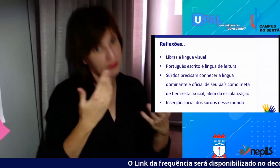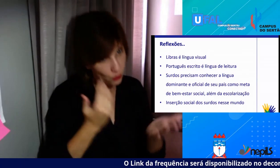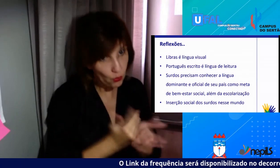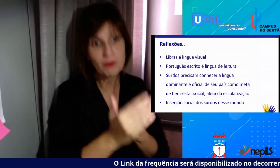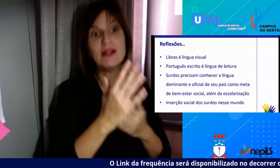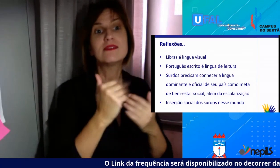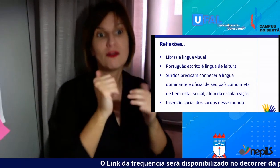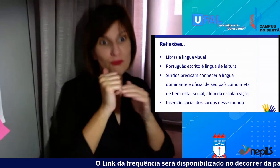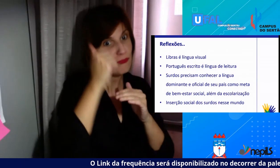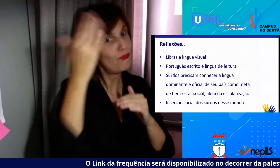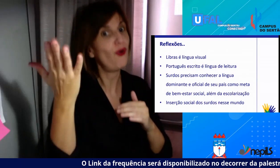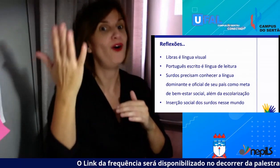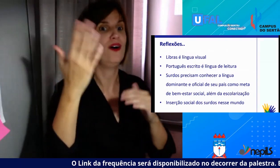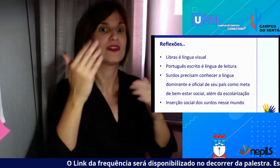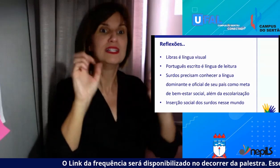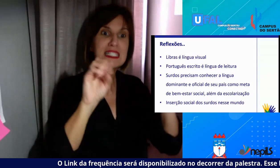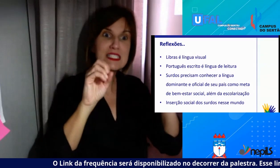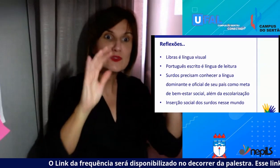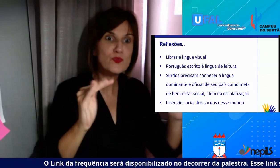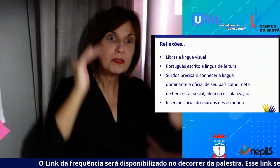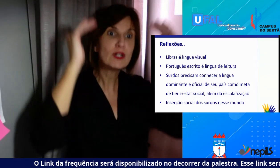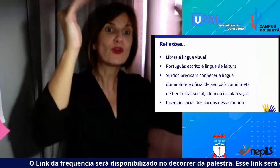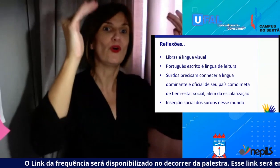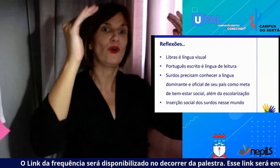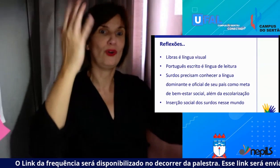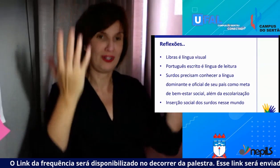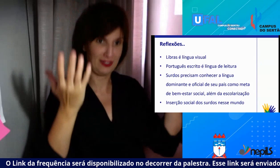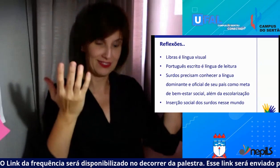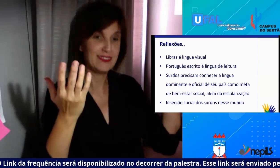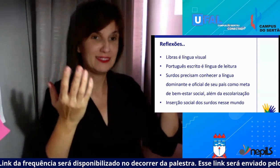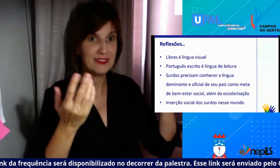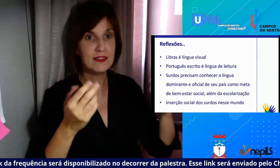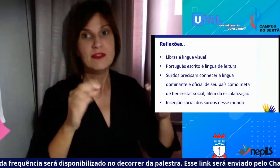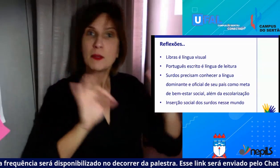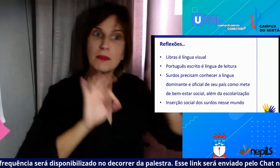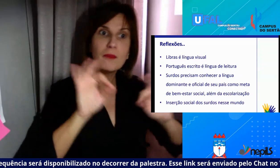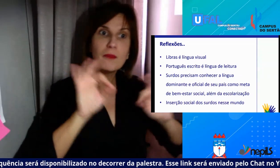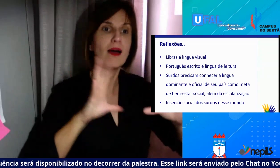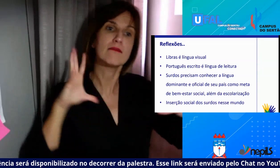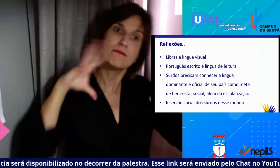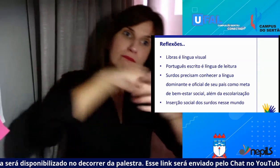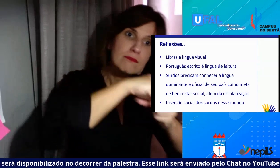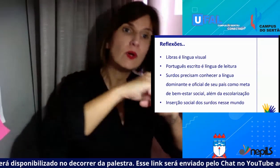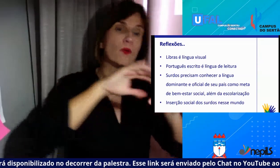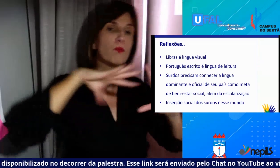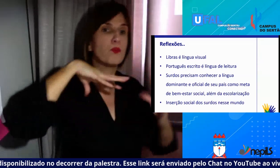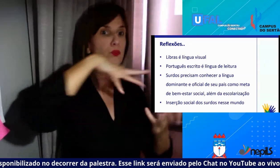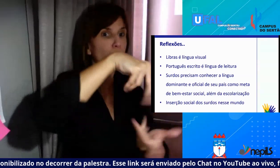E após a formação no ensino médio, que elas possam cursar o ensino